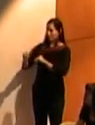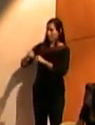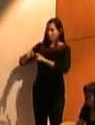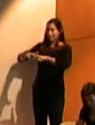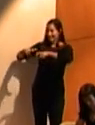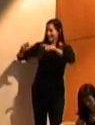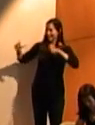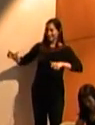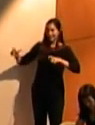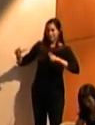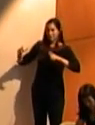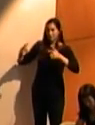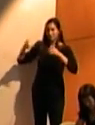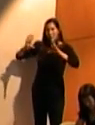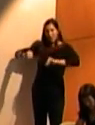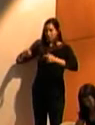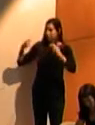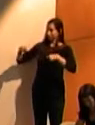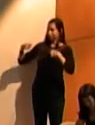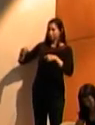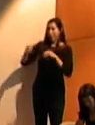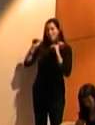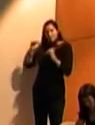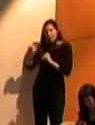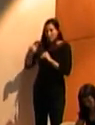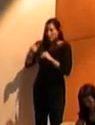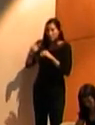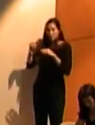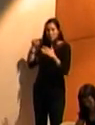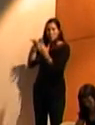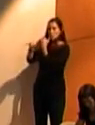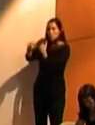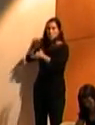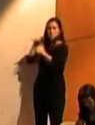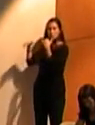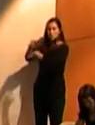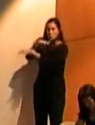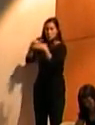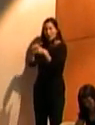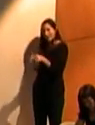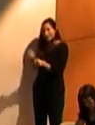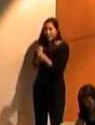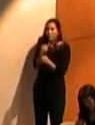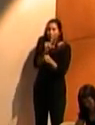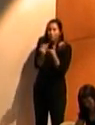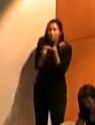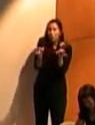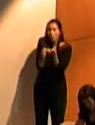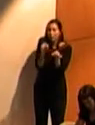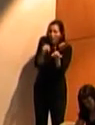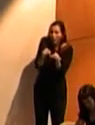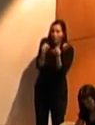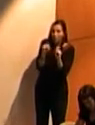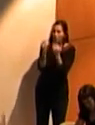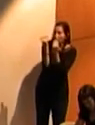c'est-à-dire arriver à créer dans des espaces de flux intenses des zones d'attente, de repli.